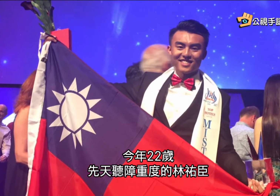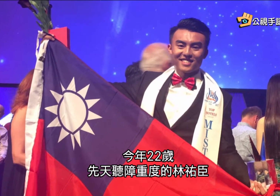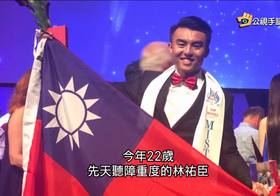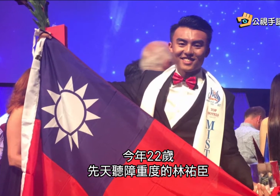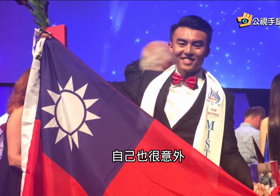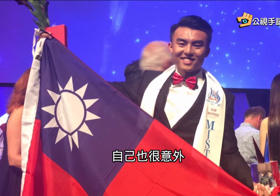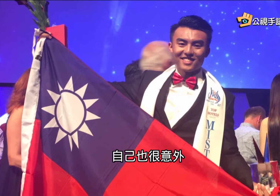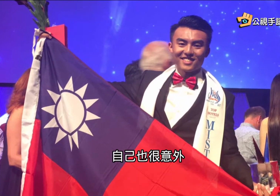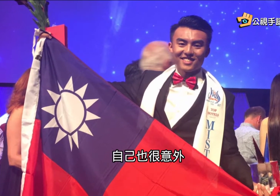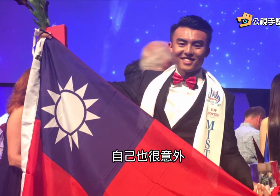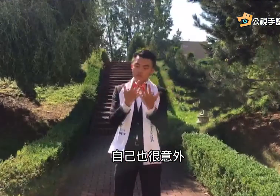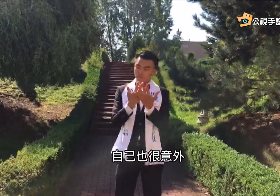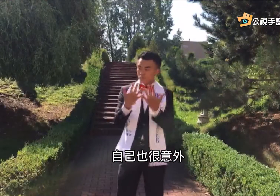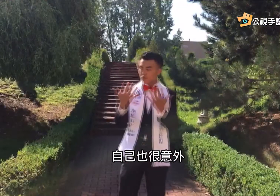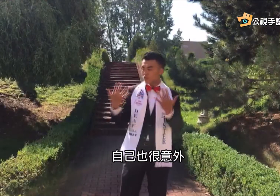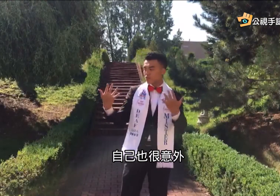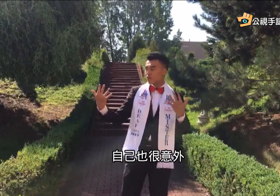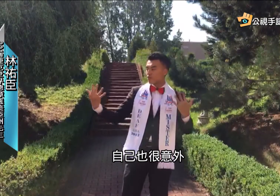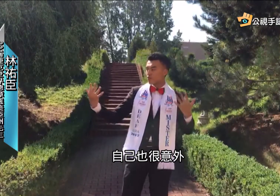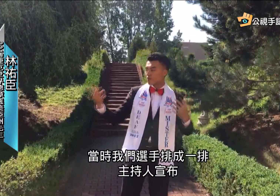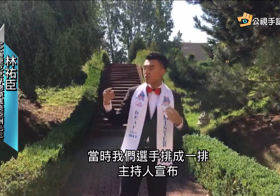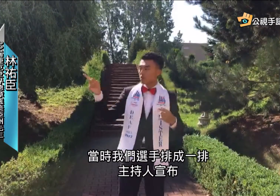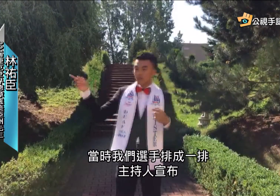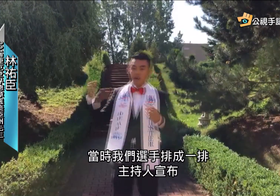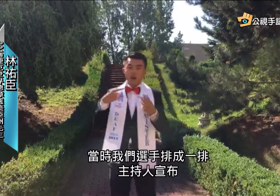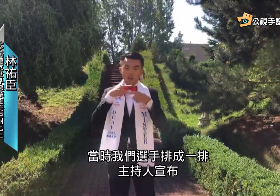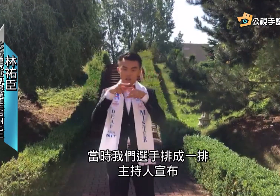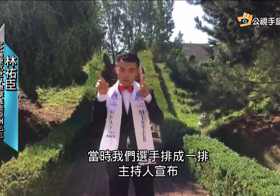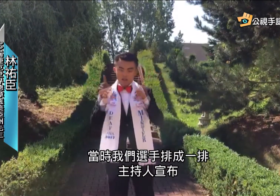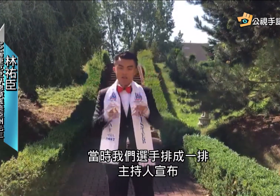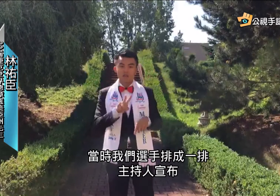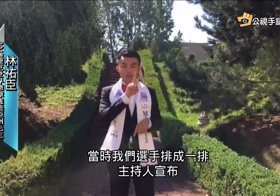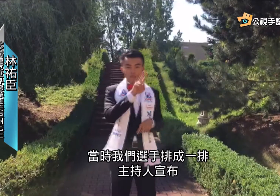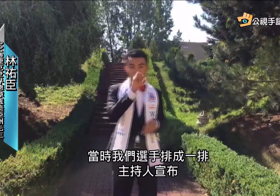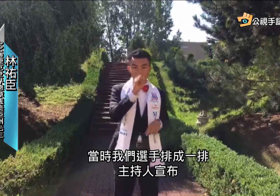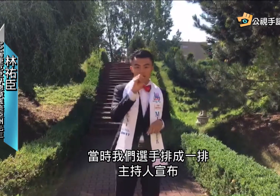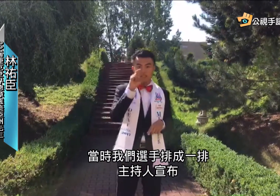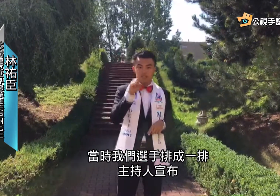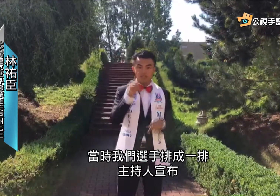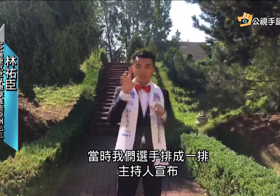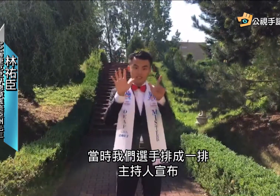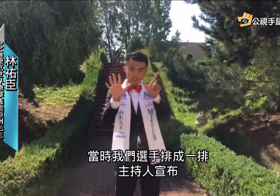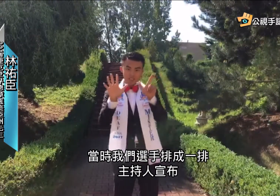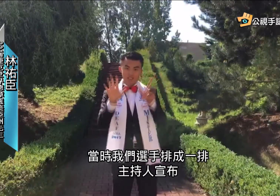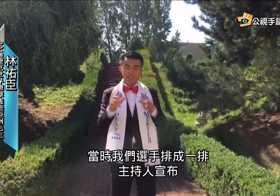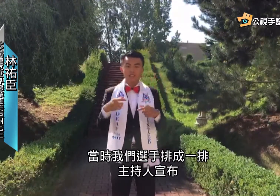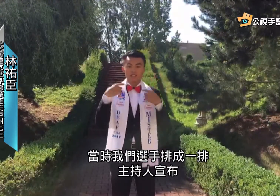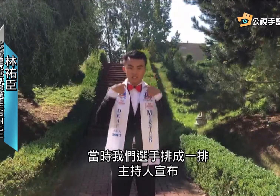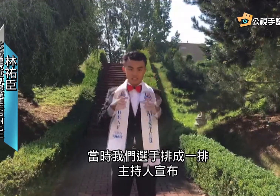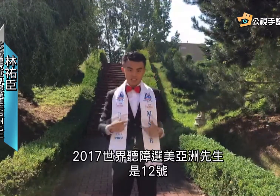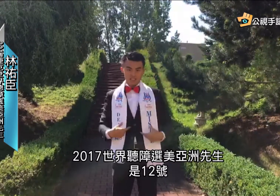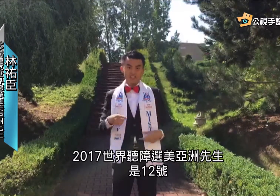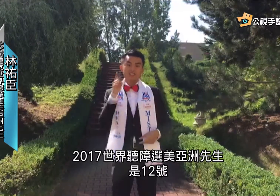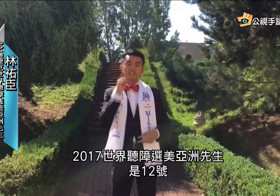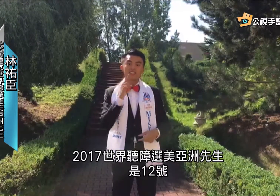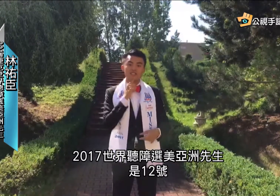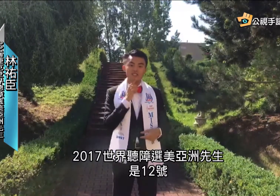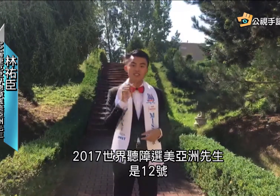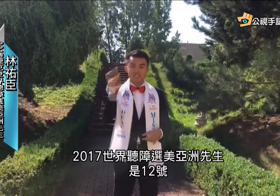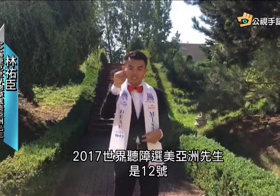己也很意外。 当时我们选手排成一排，主持人宣布2017世界听障选美亚